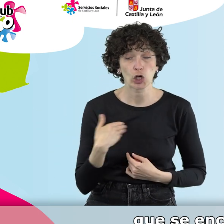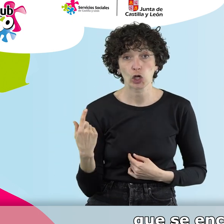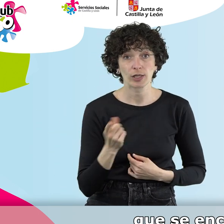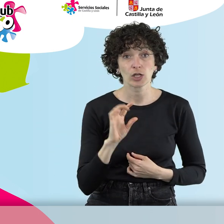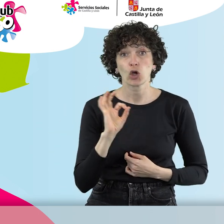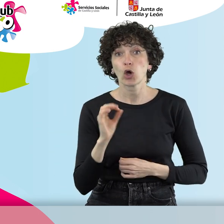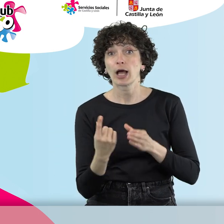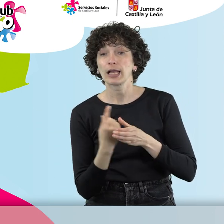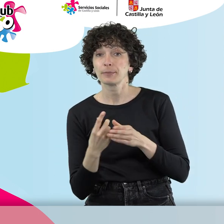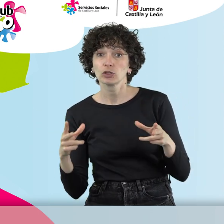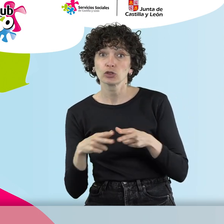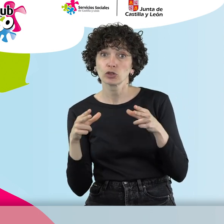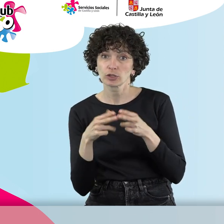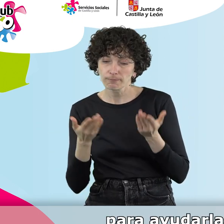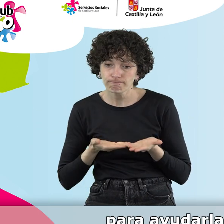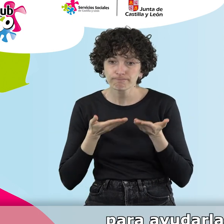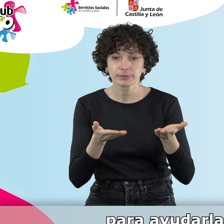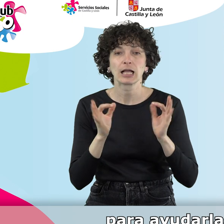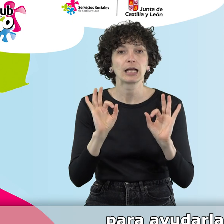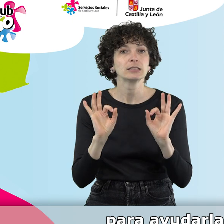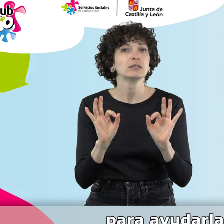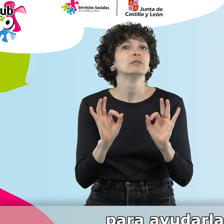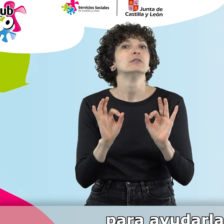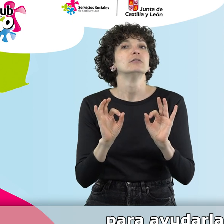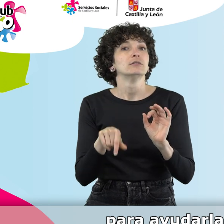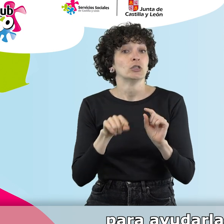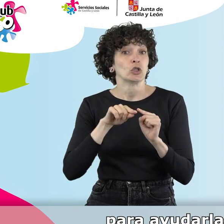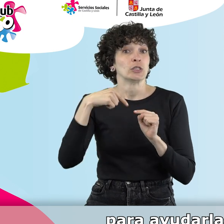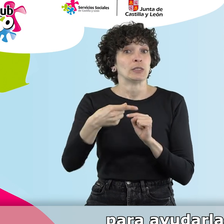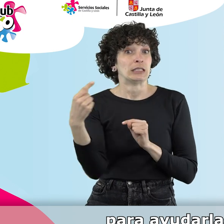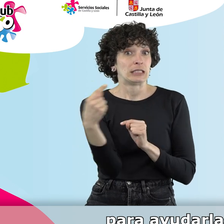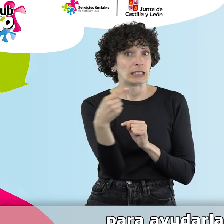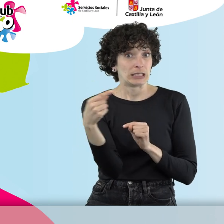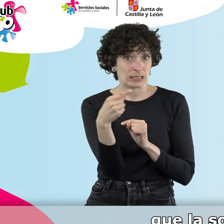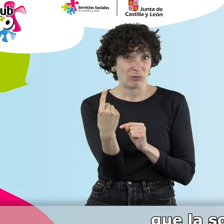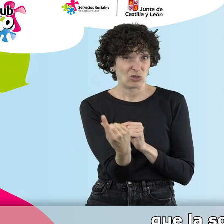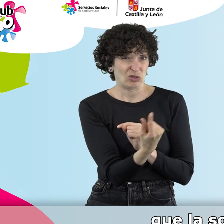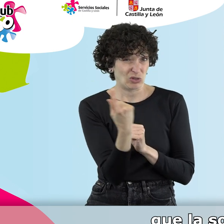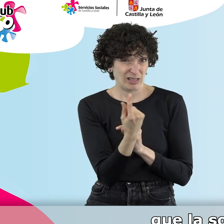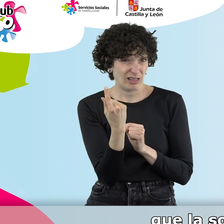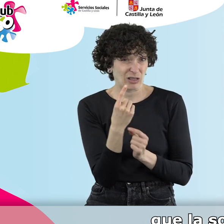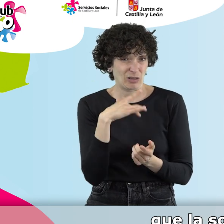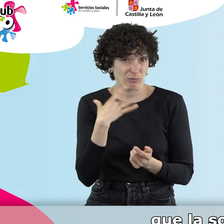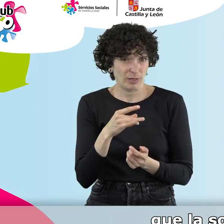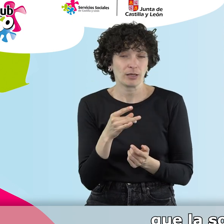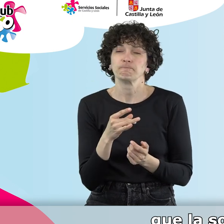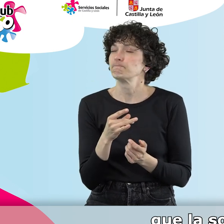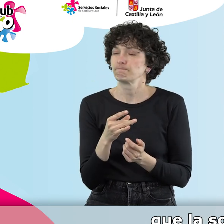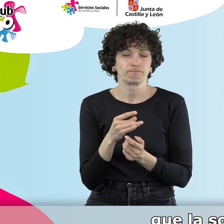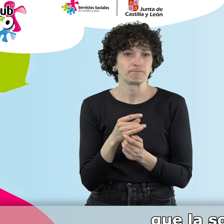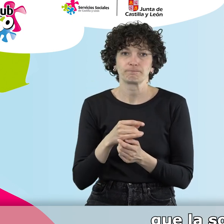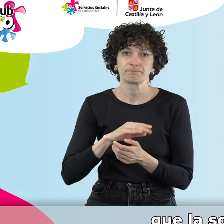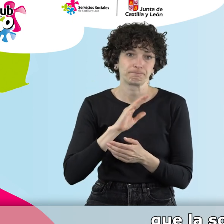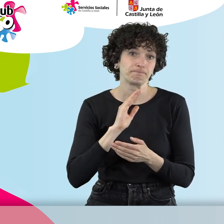no deseada o aislamiento social para ayudarlas a superar los efectos negativos que la soledad